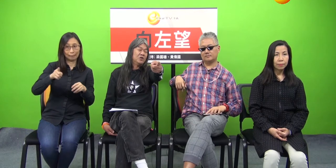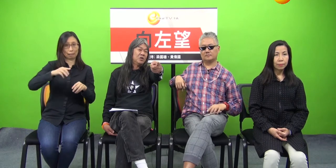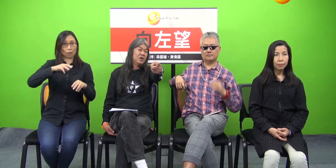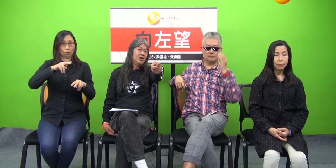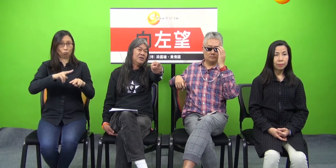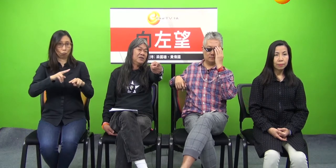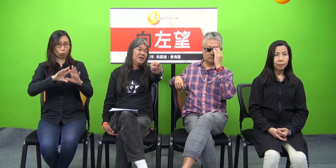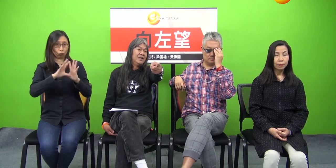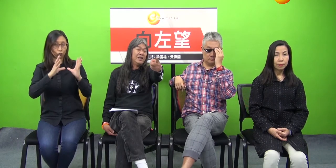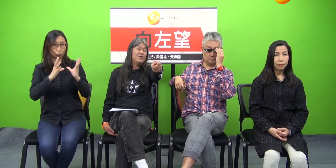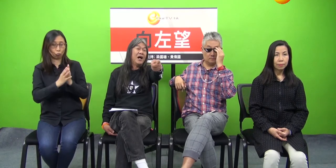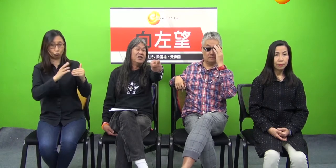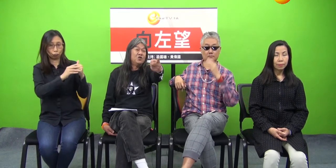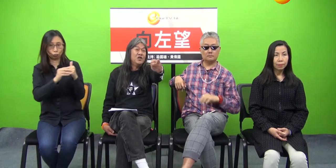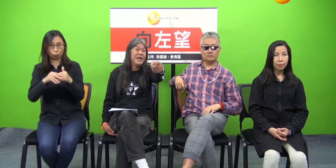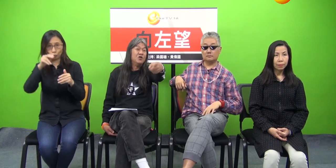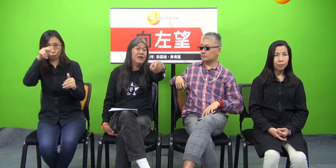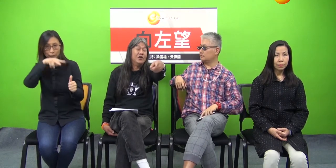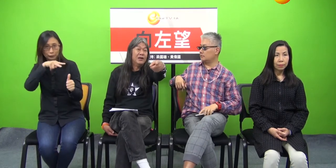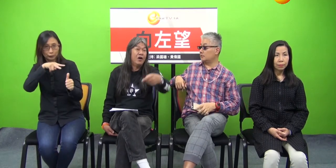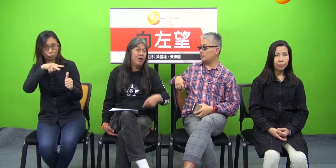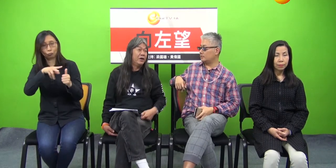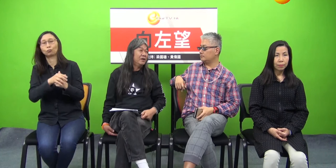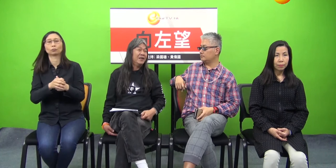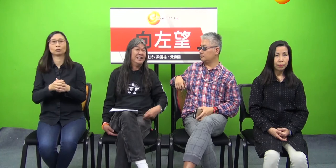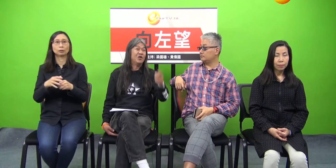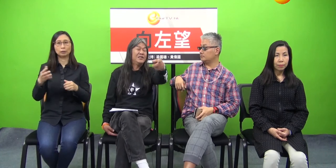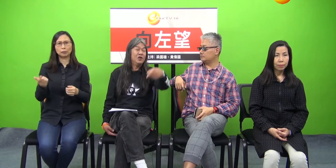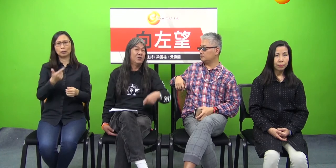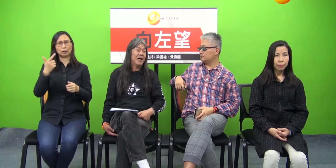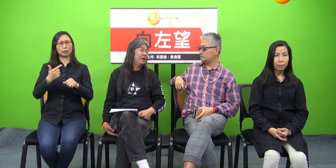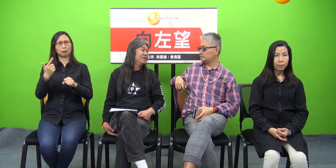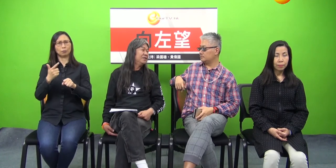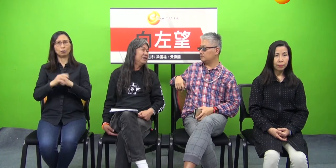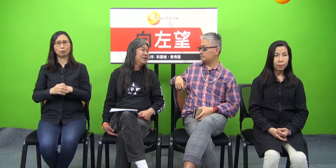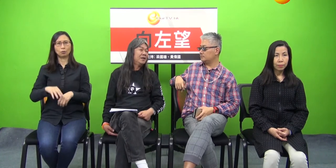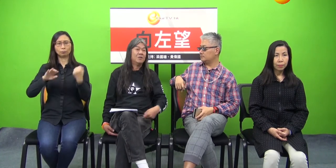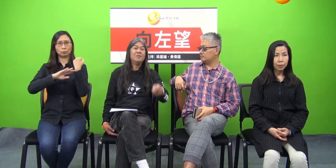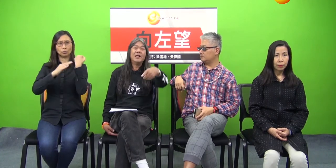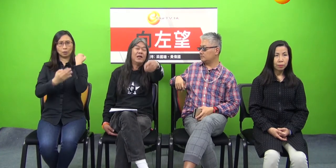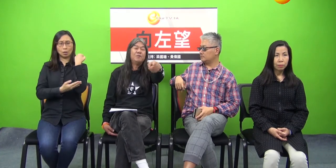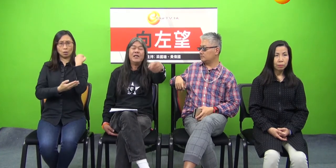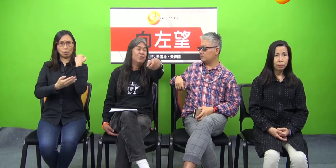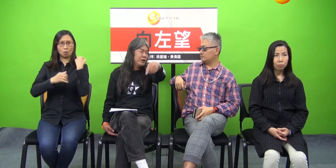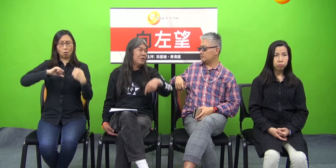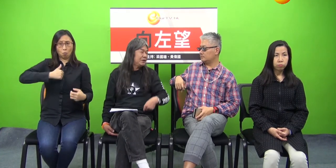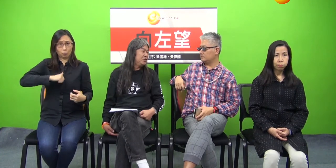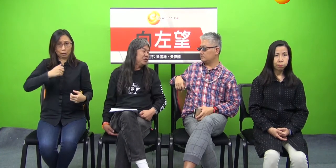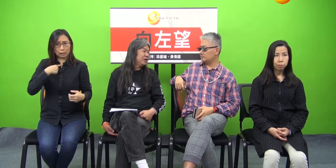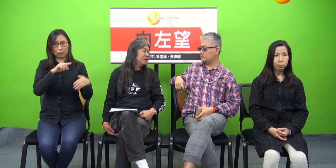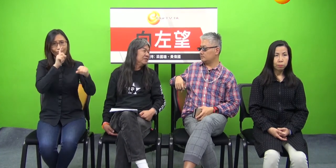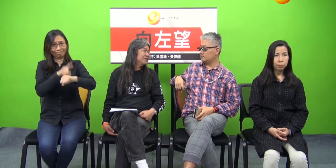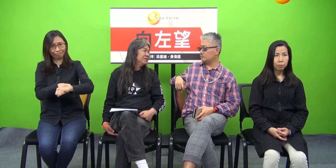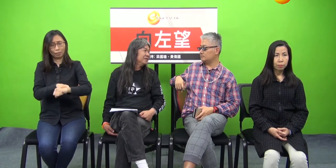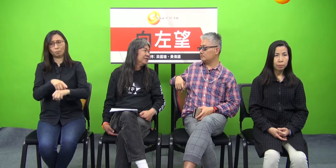政權這麼久，現在反而專政越來越厲害，連律師都要拉，那你哪一門的馬克思主義